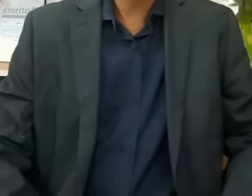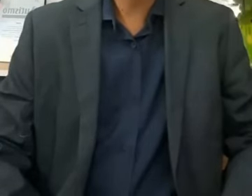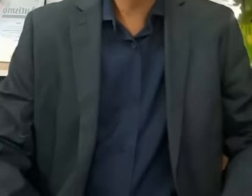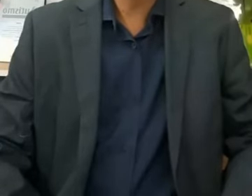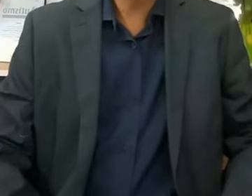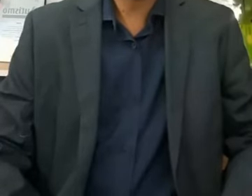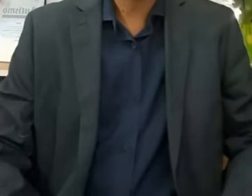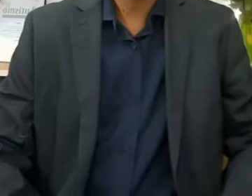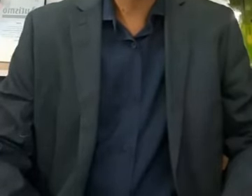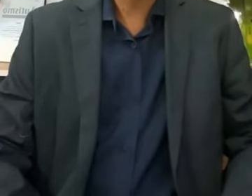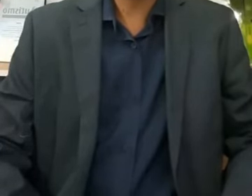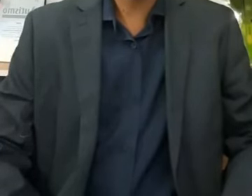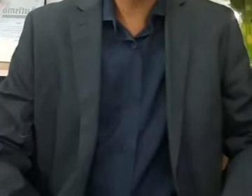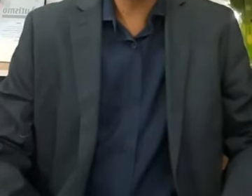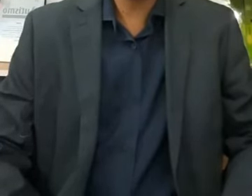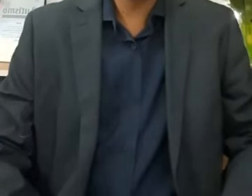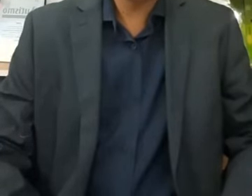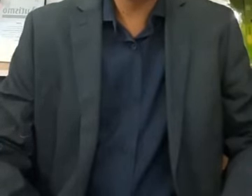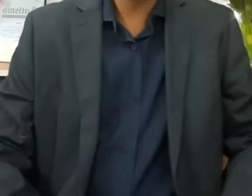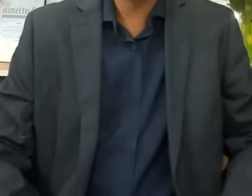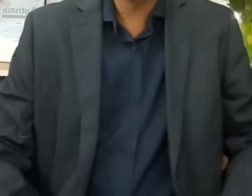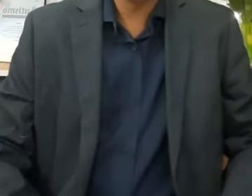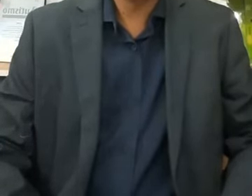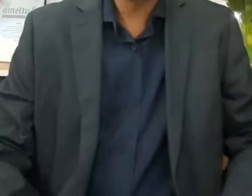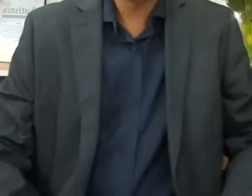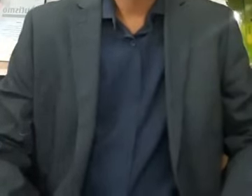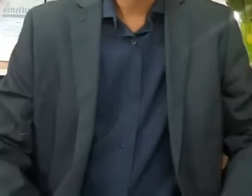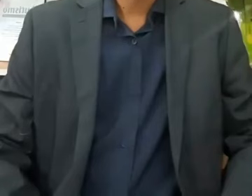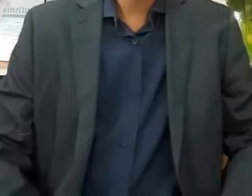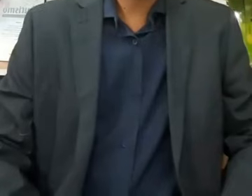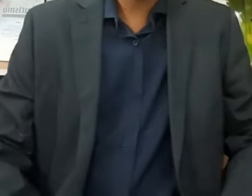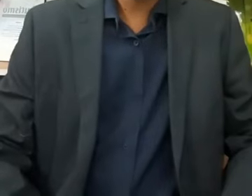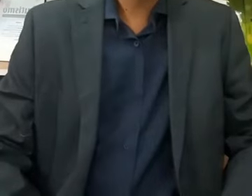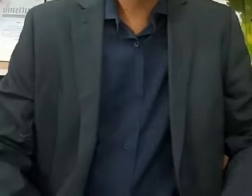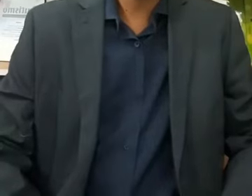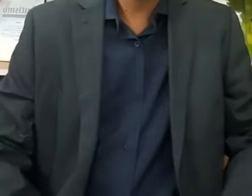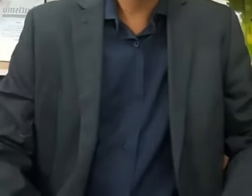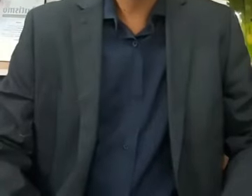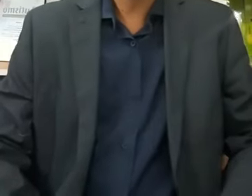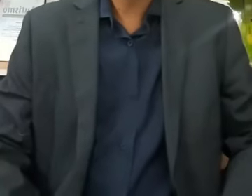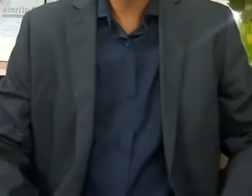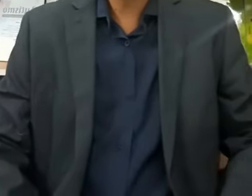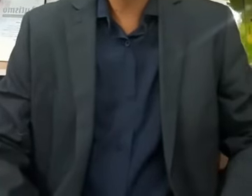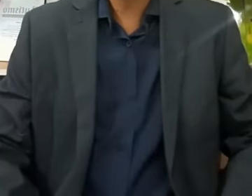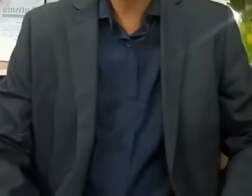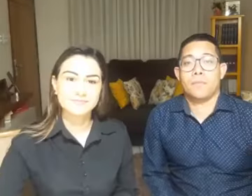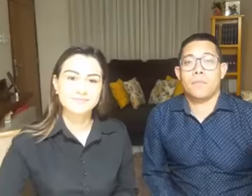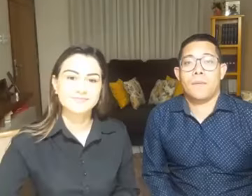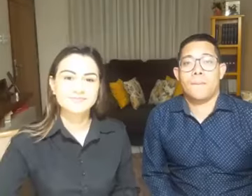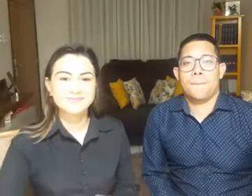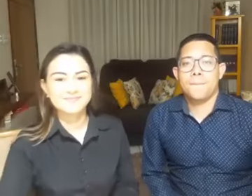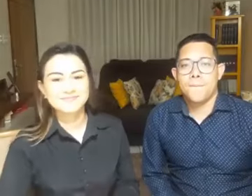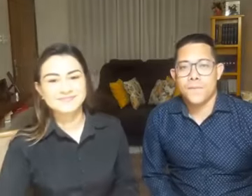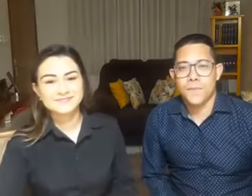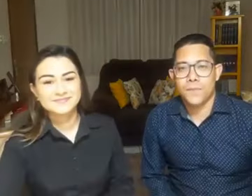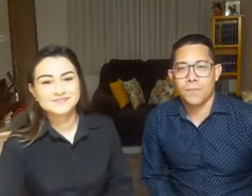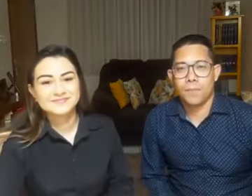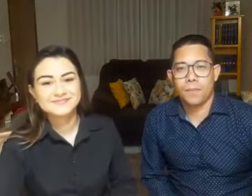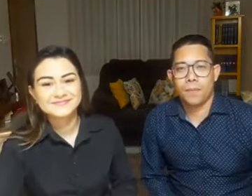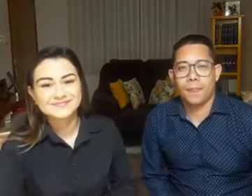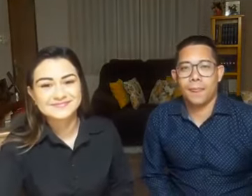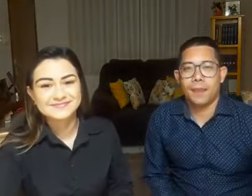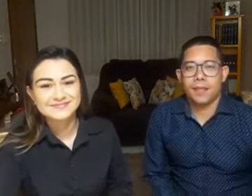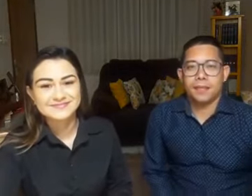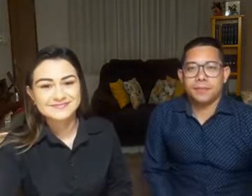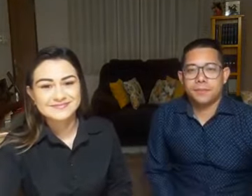que usa a criatividade. E nesta noite nós teremos aqui uma